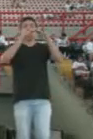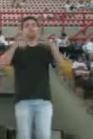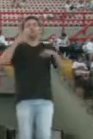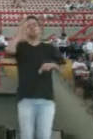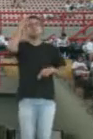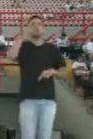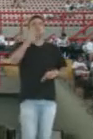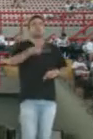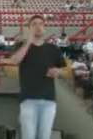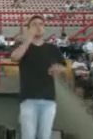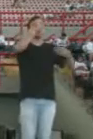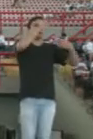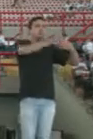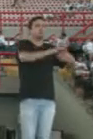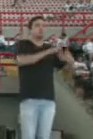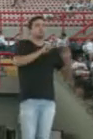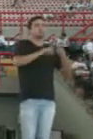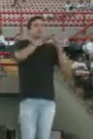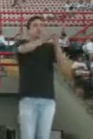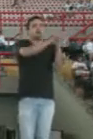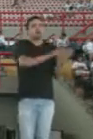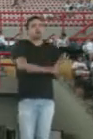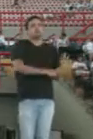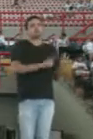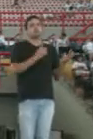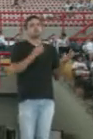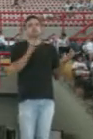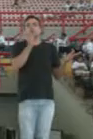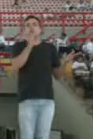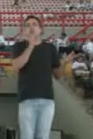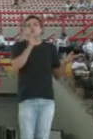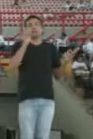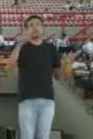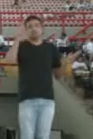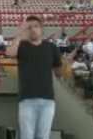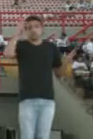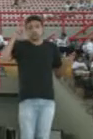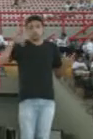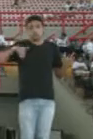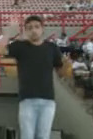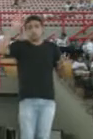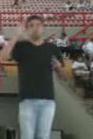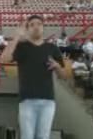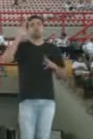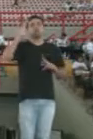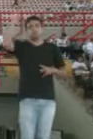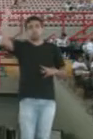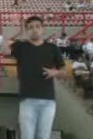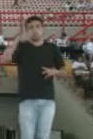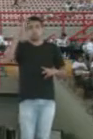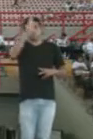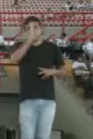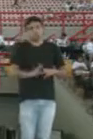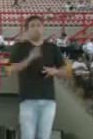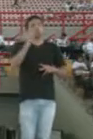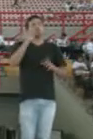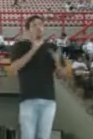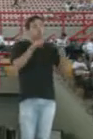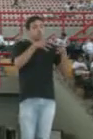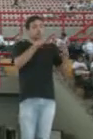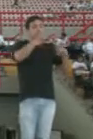do realismo, da negatividade, do pessimismo. Não, ele é o maior autor brasileiro da escola